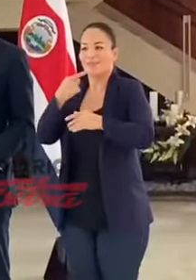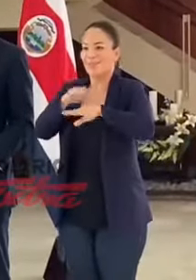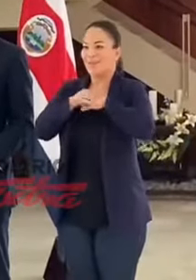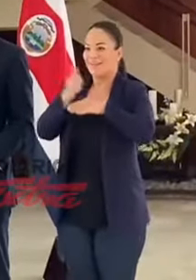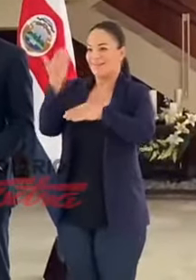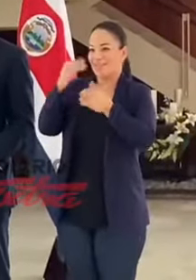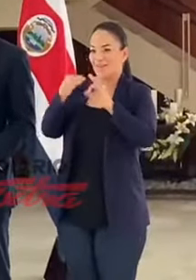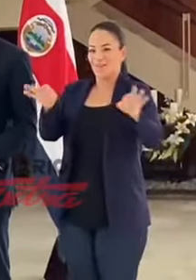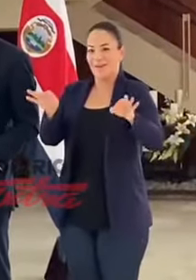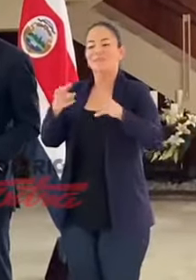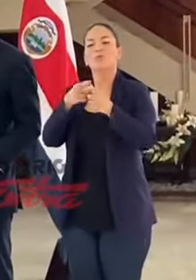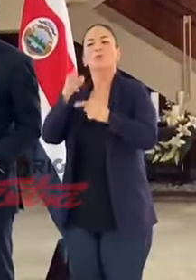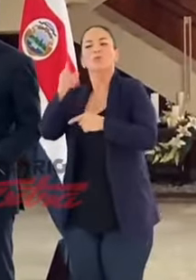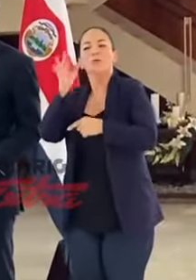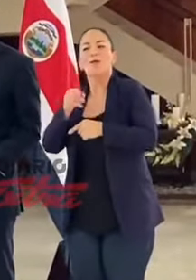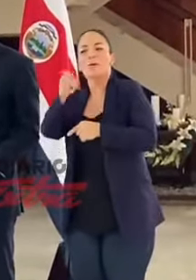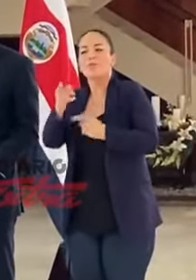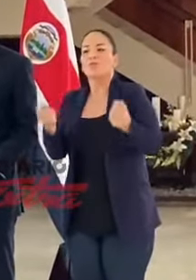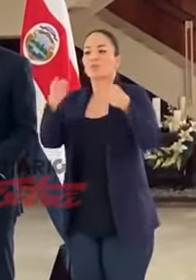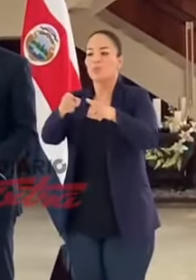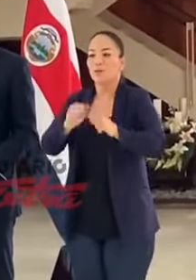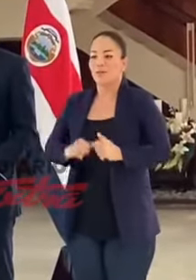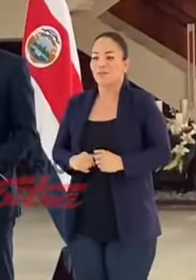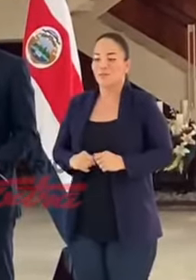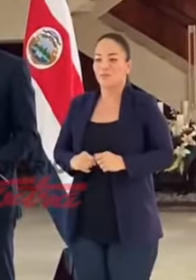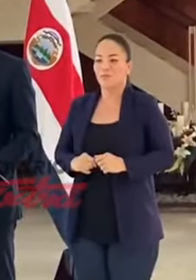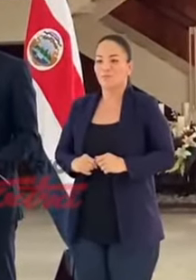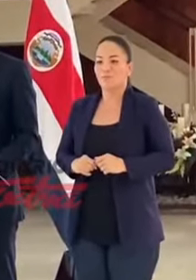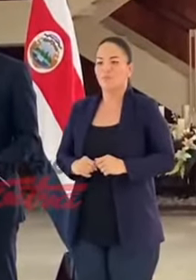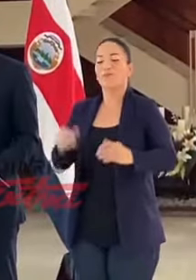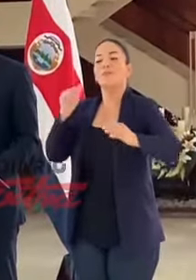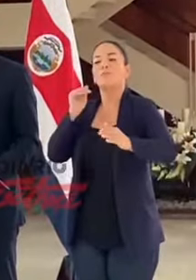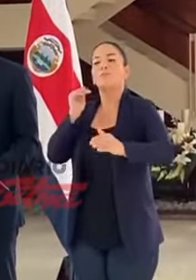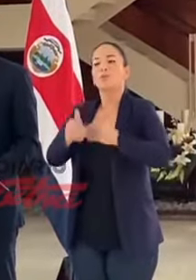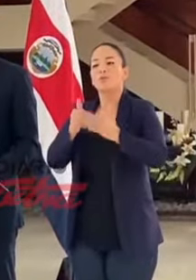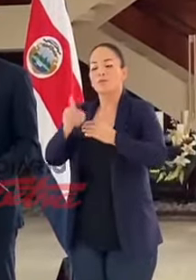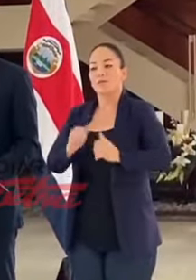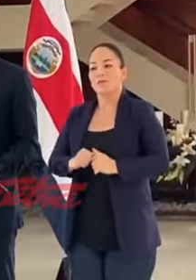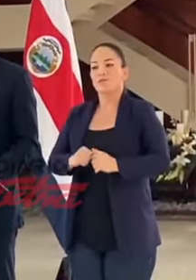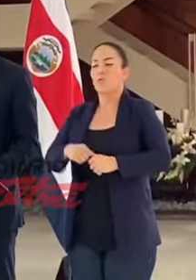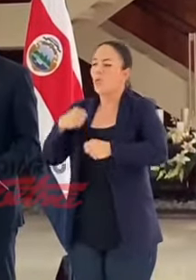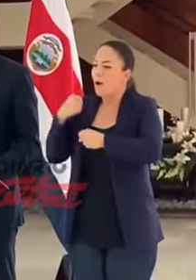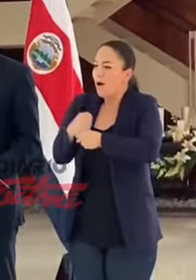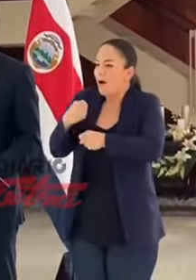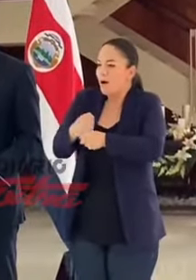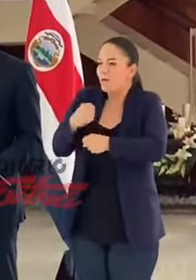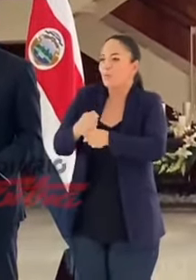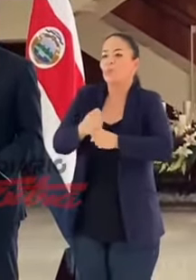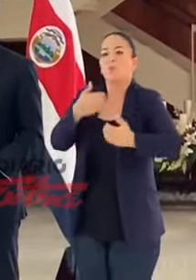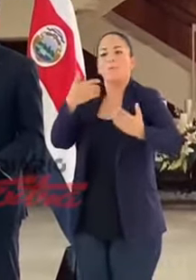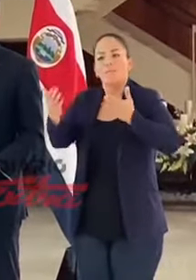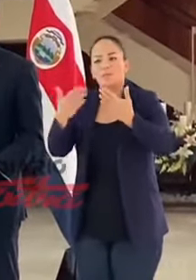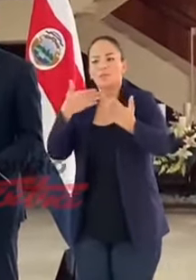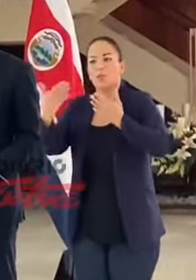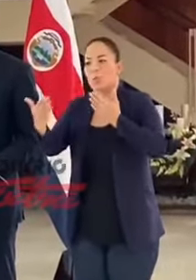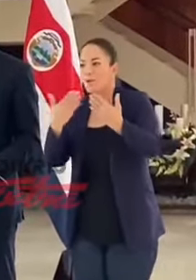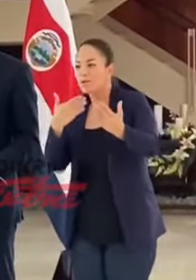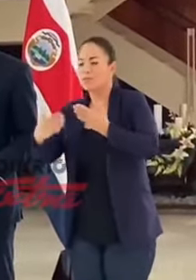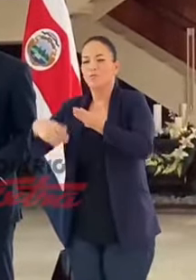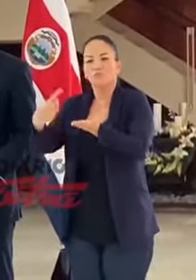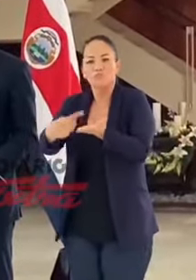Y yo creo que este es uno de estos casos. El proceso arduo de conversación y de